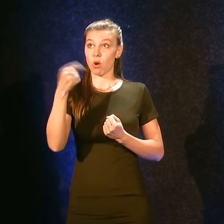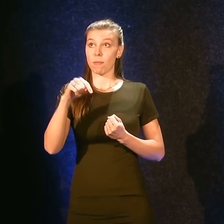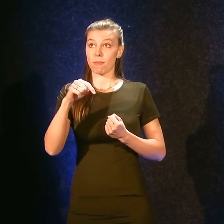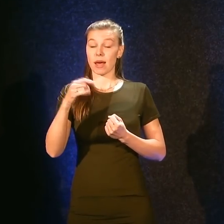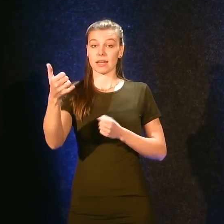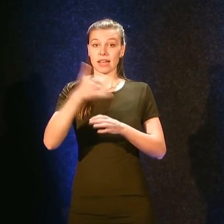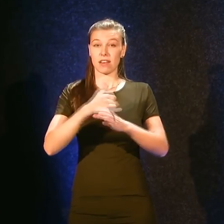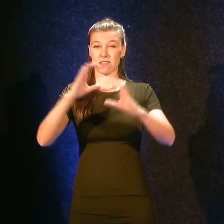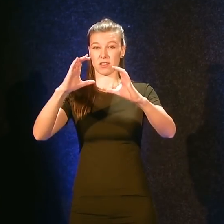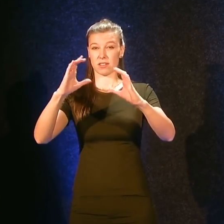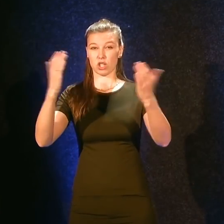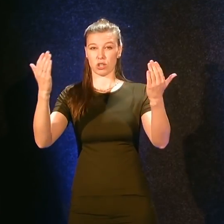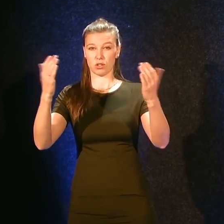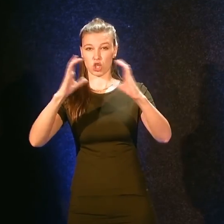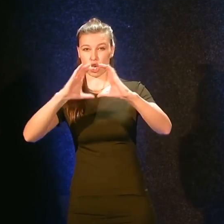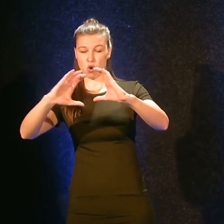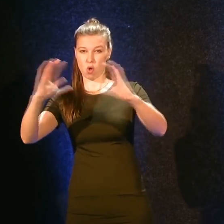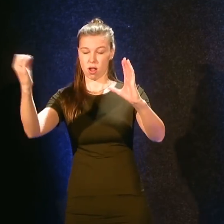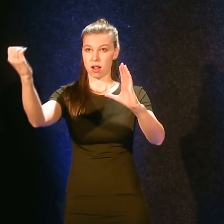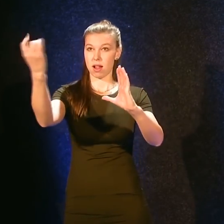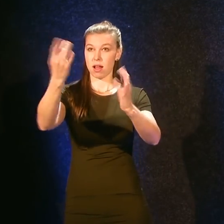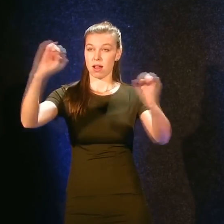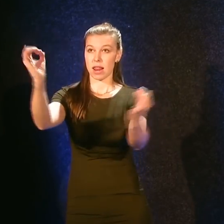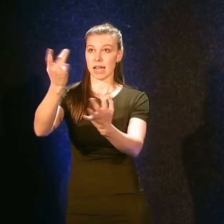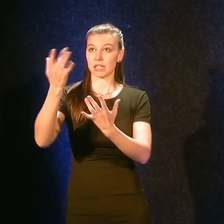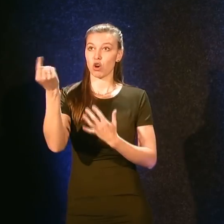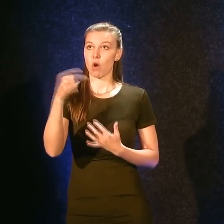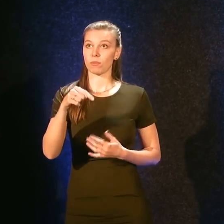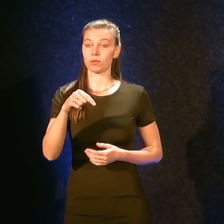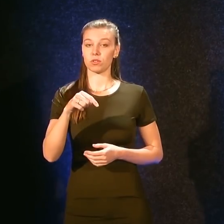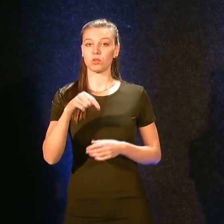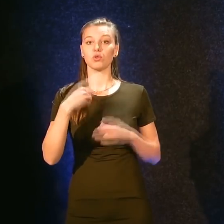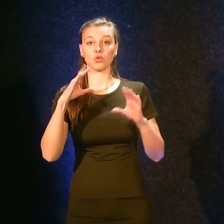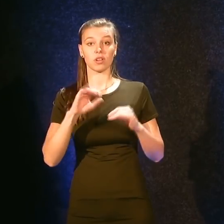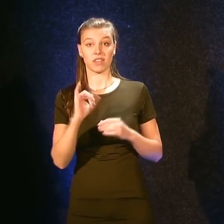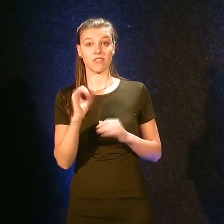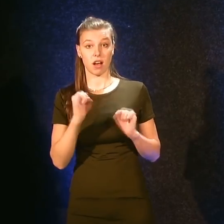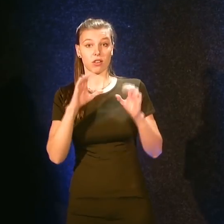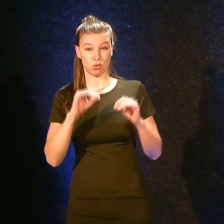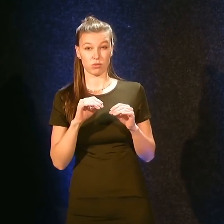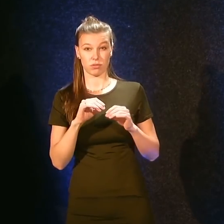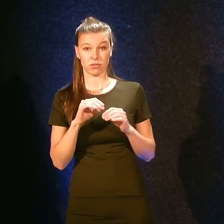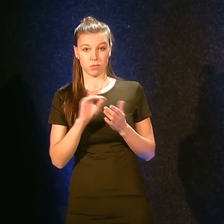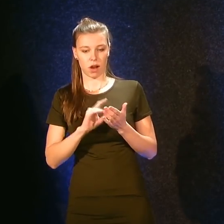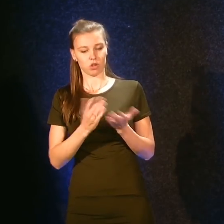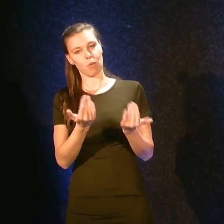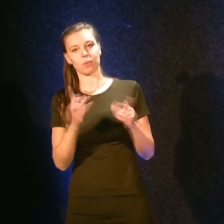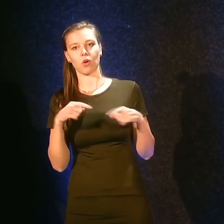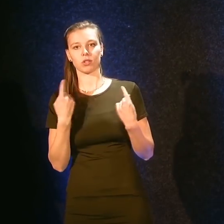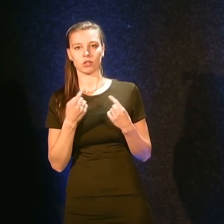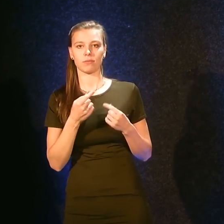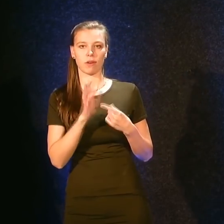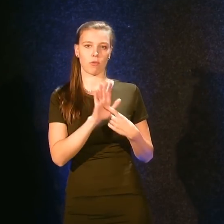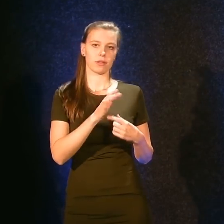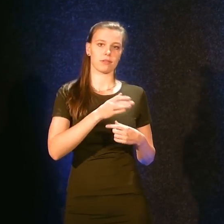tunnel. Doe je dan in ieder geval nog wat je wel kunt doen, zoals Paulus ons hier oproept. Eet, drink